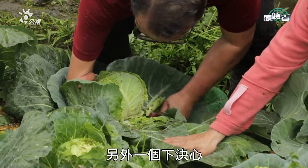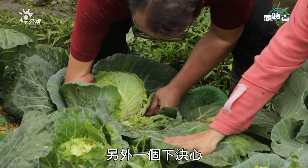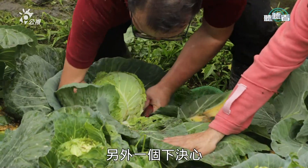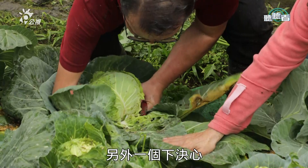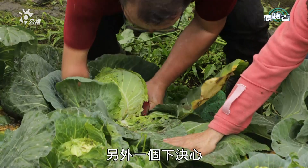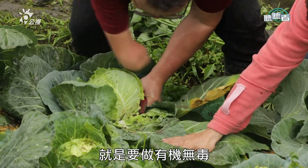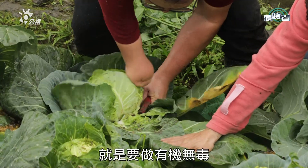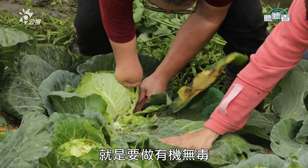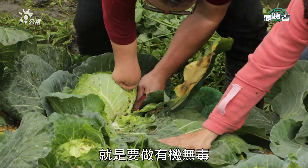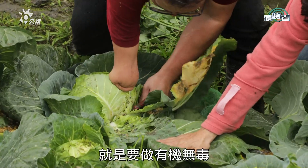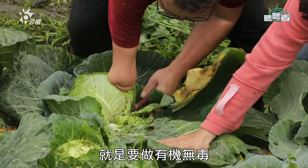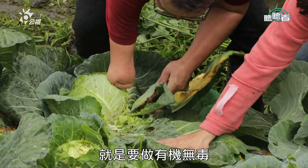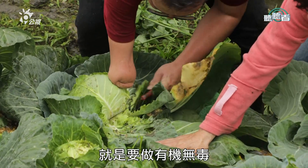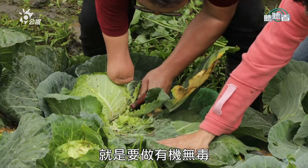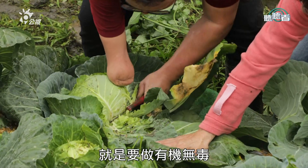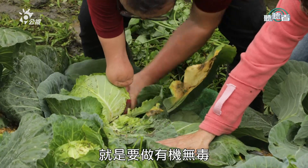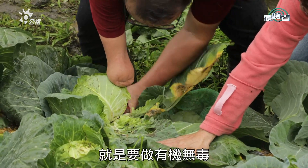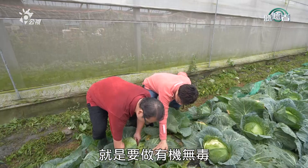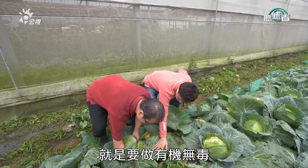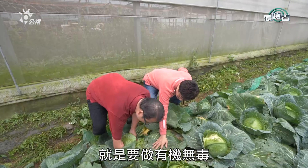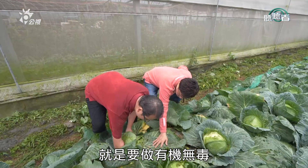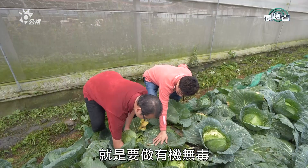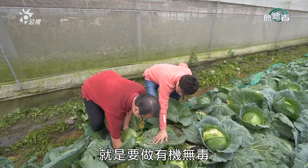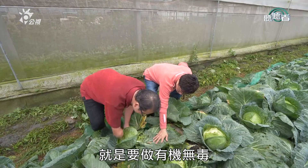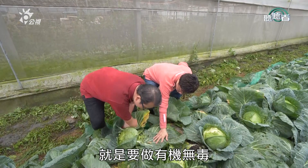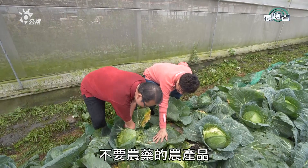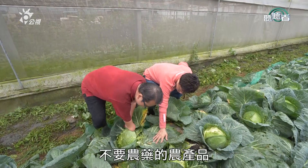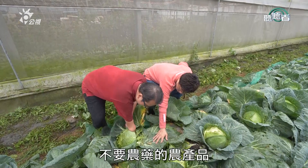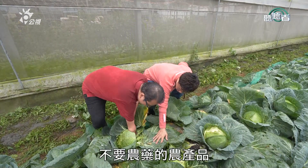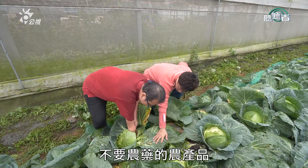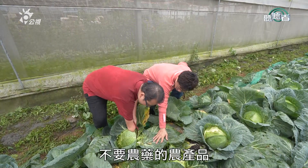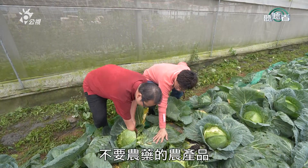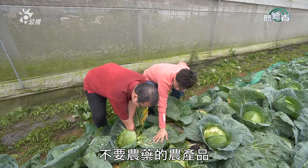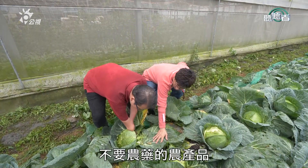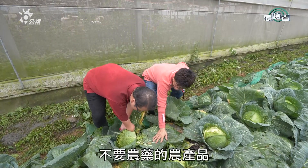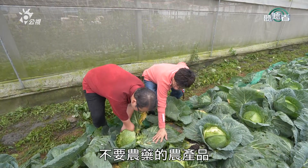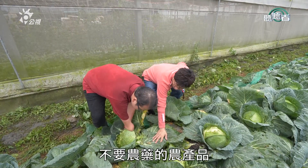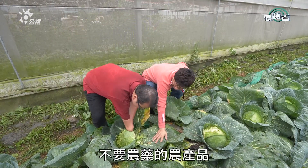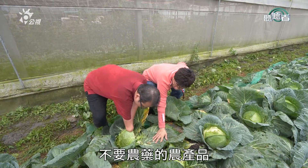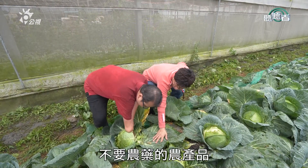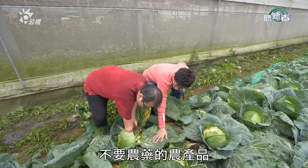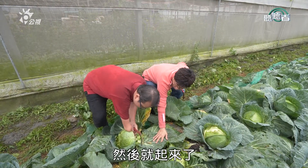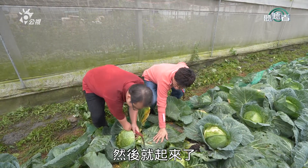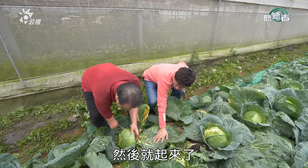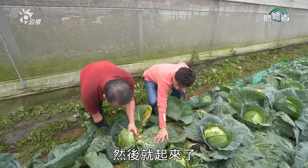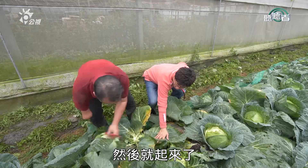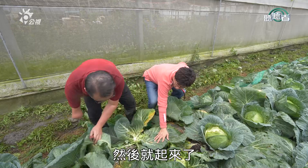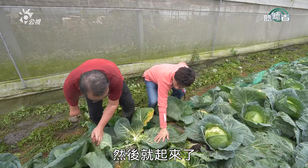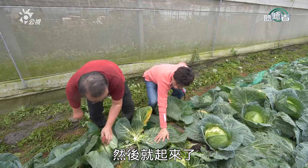外一个下决心，就是要做有机无毒、哦、不要农药的、哦、农产品，然后就起